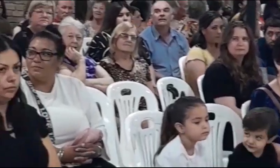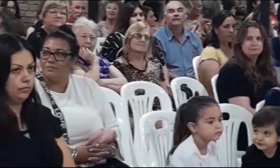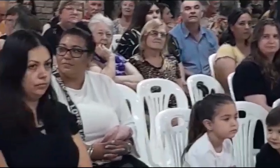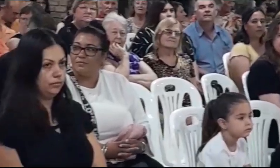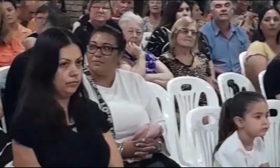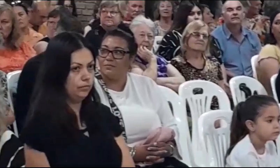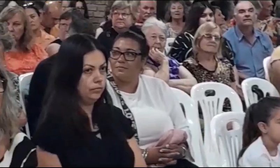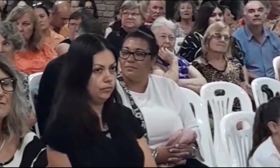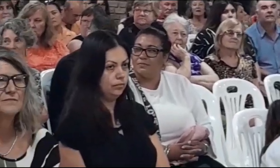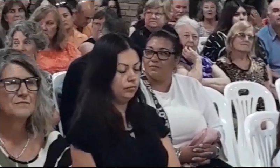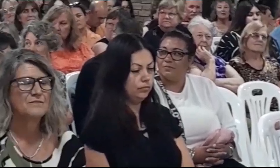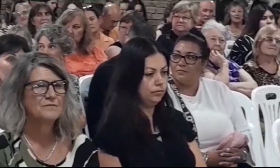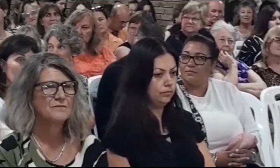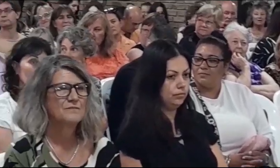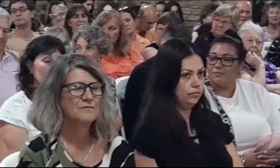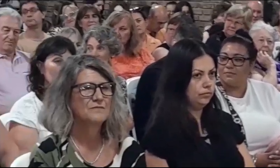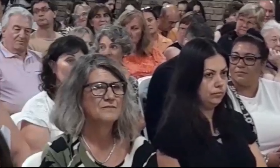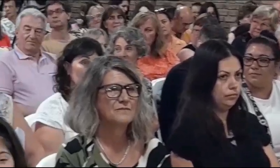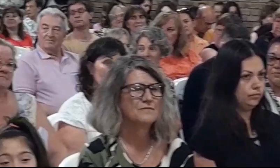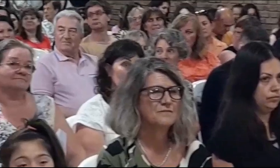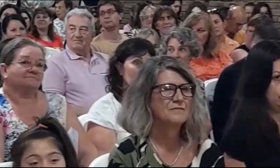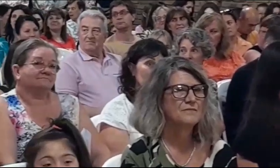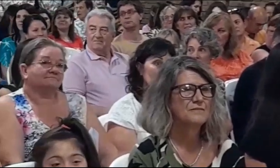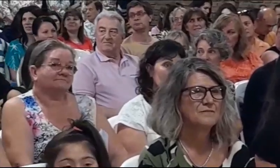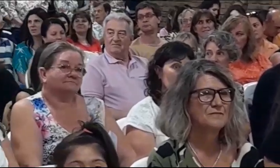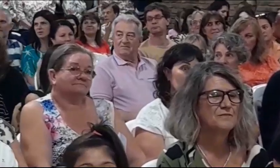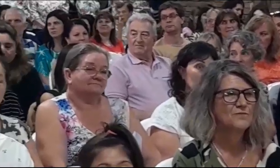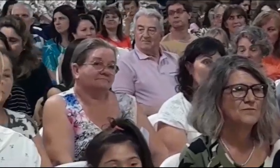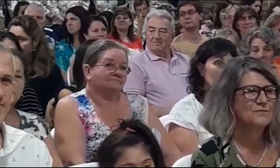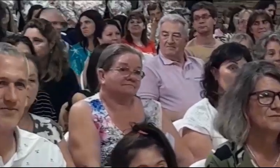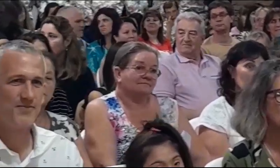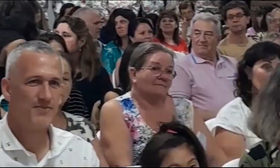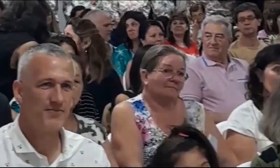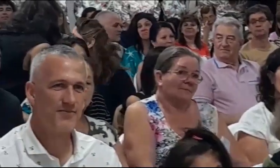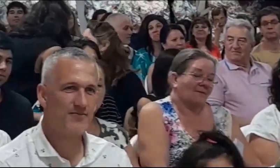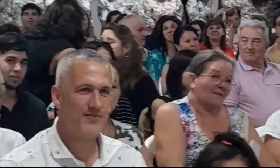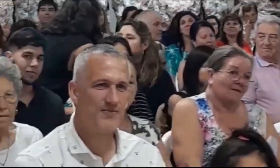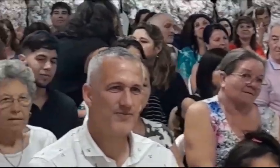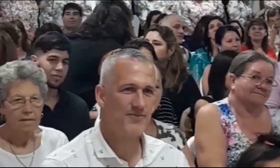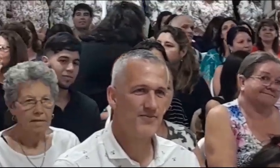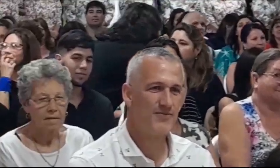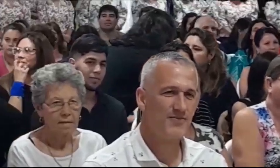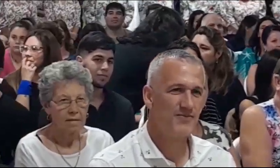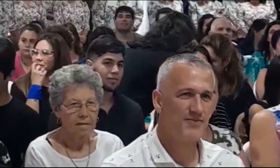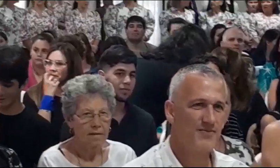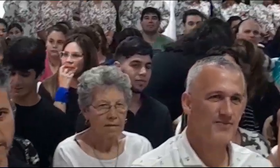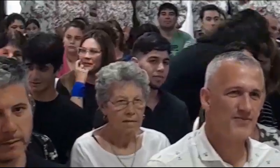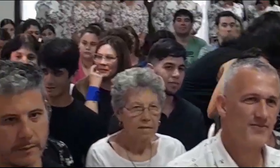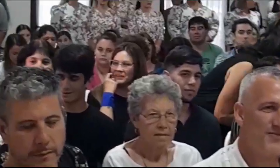del año se va, digamos, reduciendo, porque como que es un poco difícil. Y